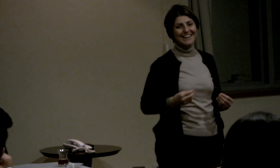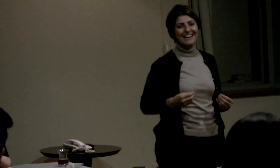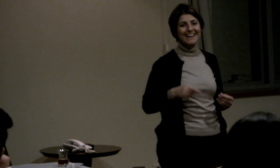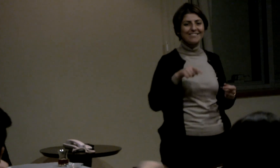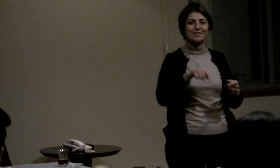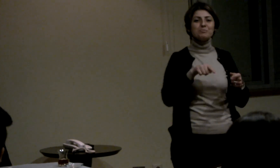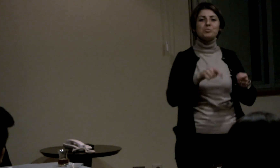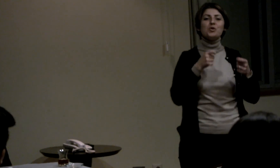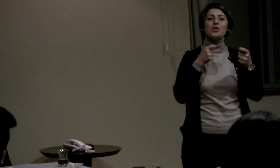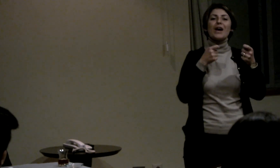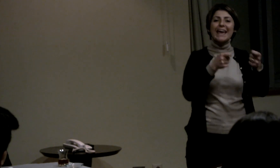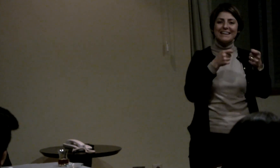Evet. Bu